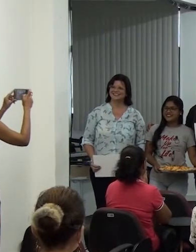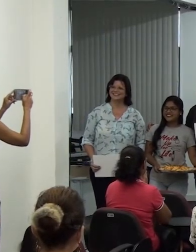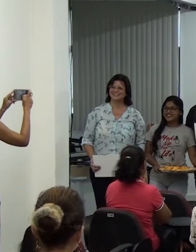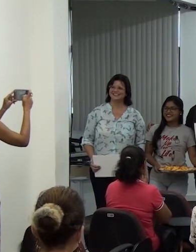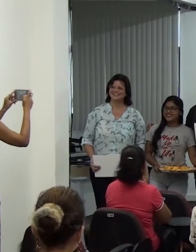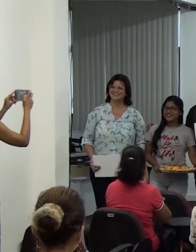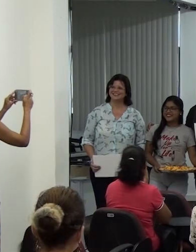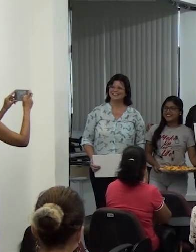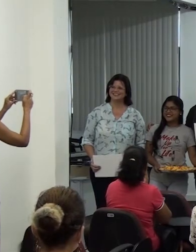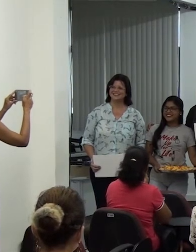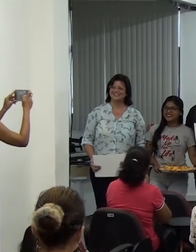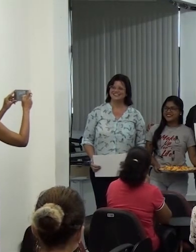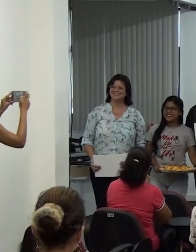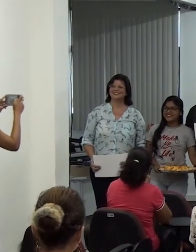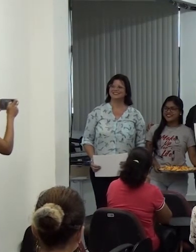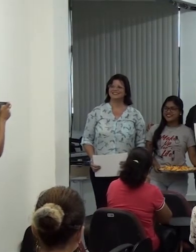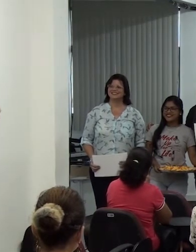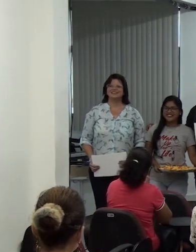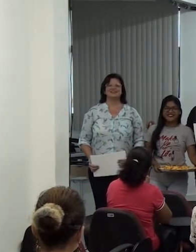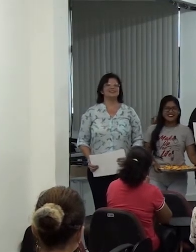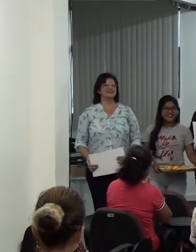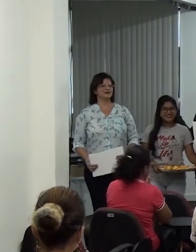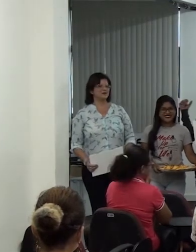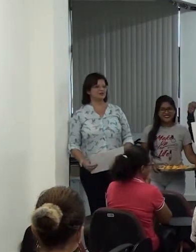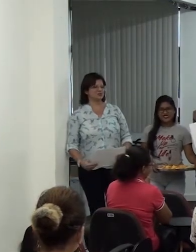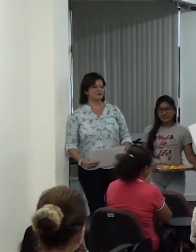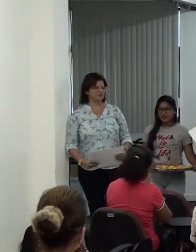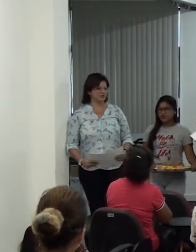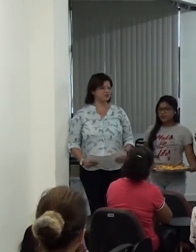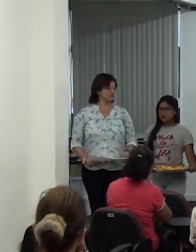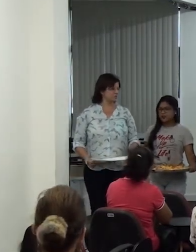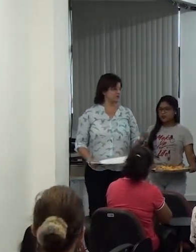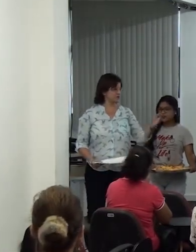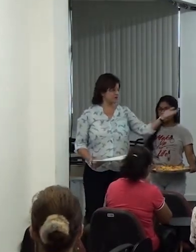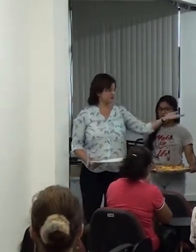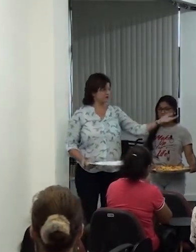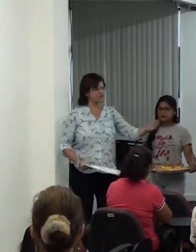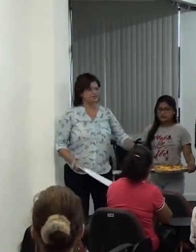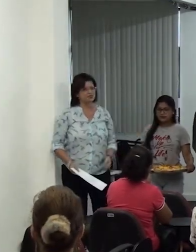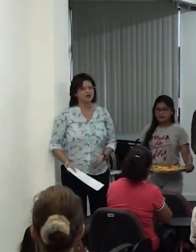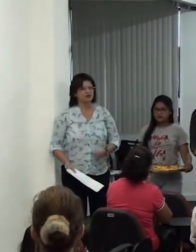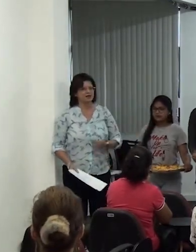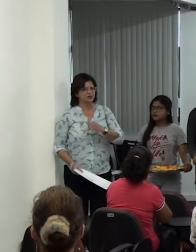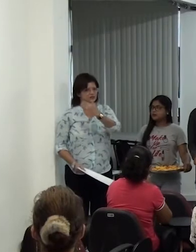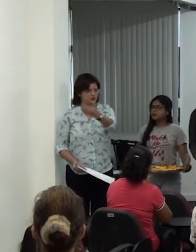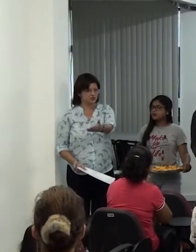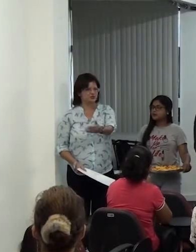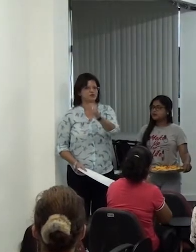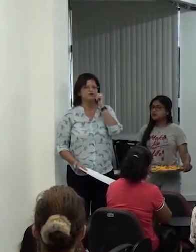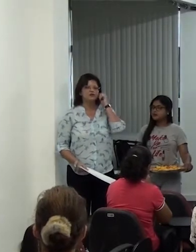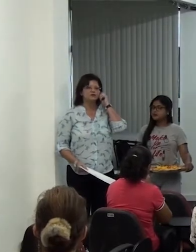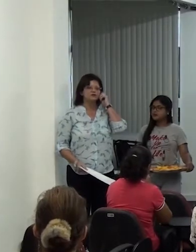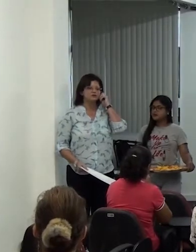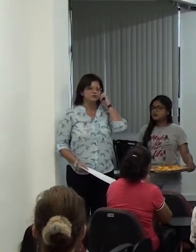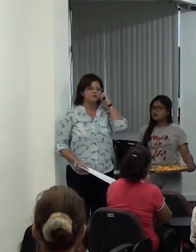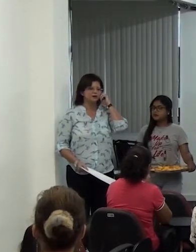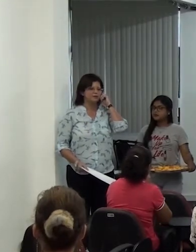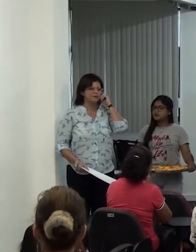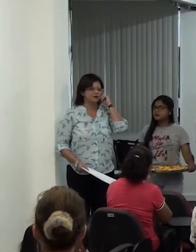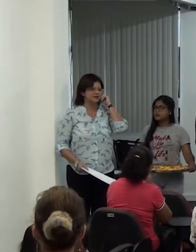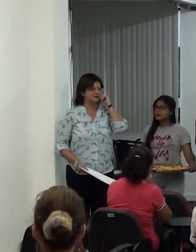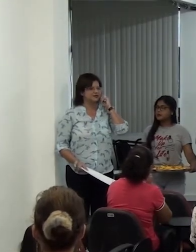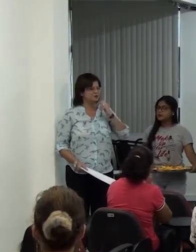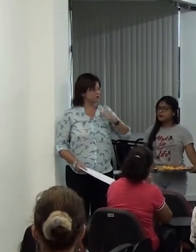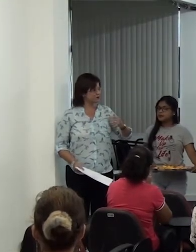Então, a gente faz questão de mencionar, né, o excelente trabalho que eles desenvolveram no último